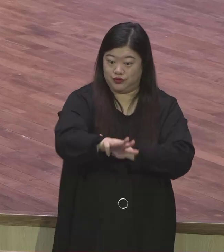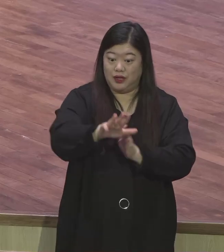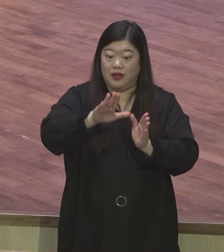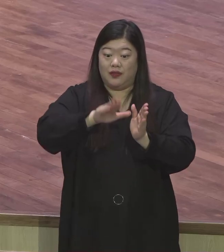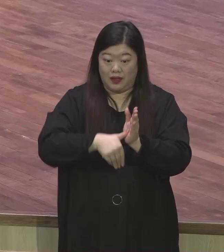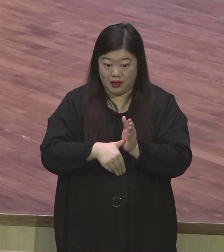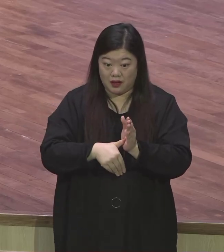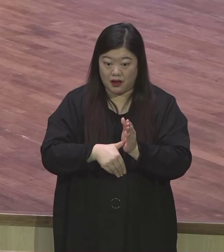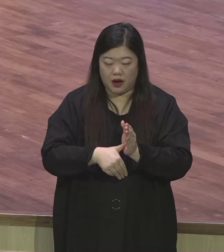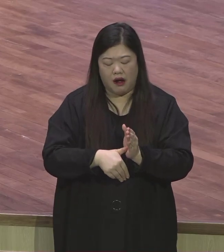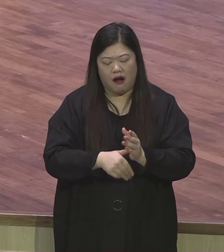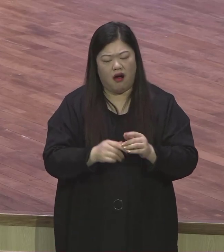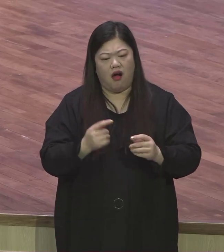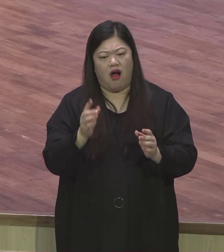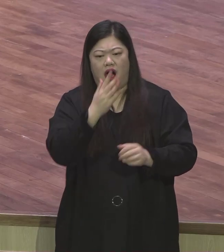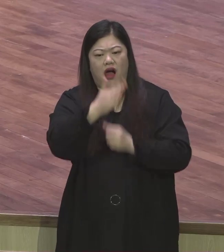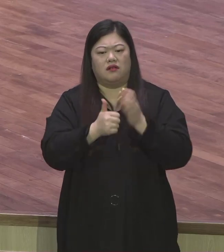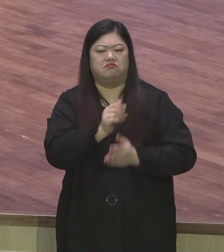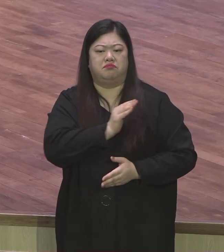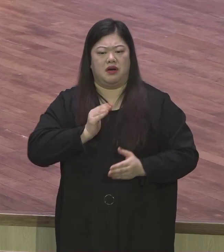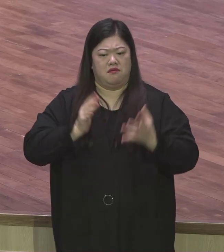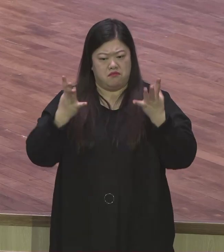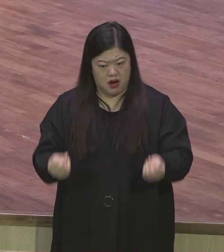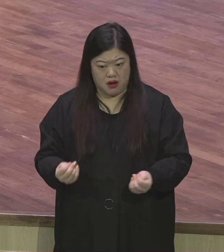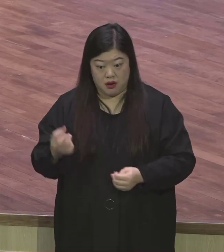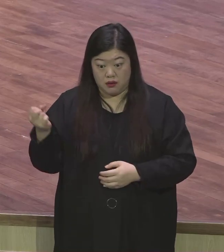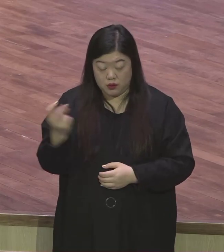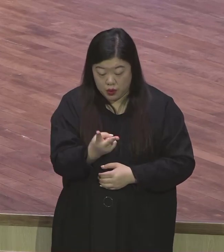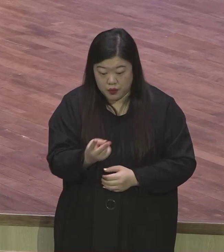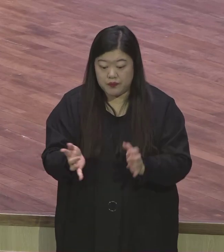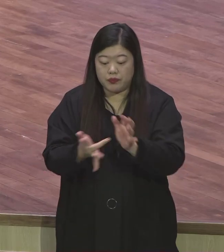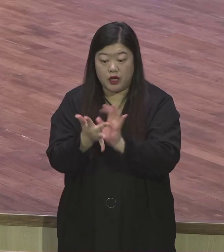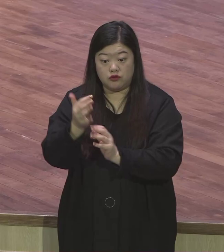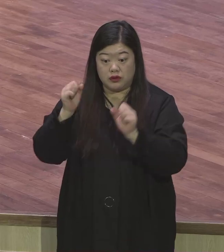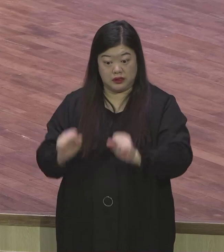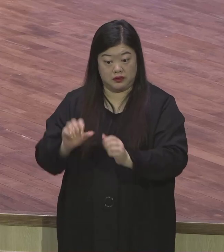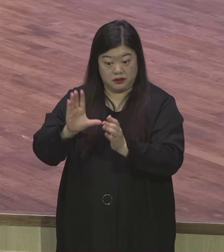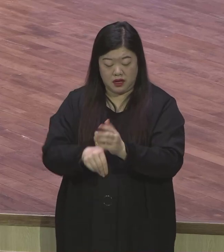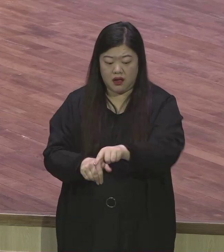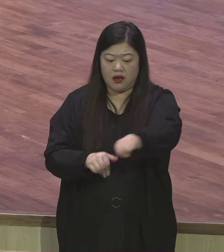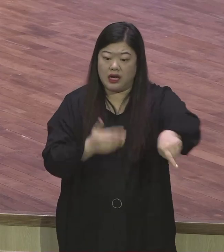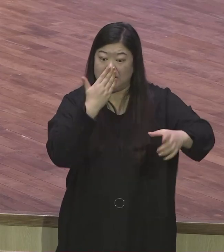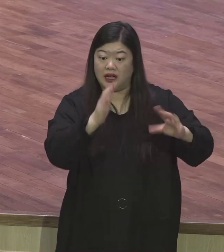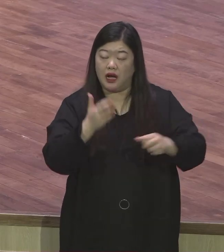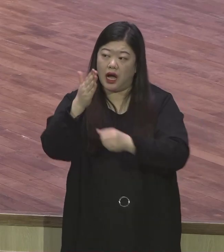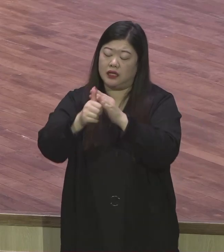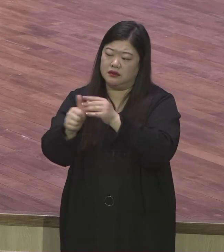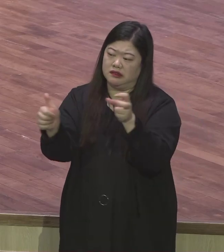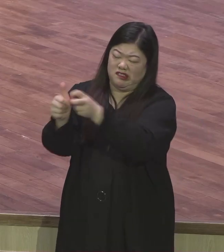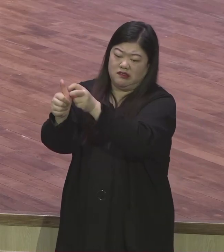금식하시고 광야에서 사탄의 시험을 물리치시고 승리하셨습니다.